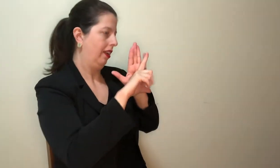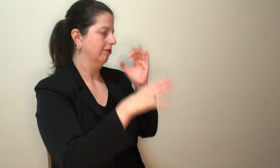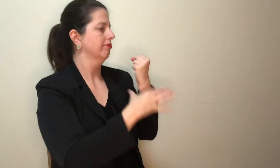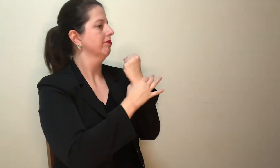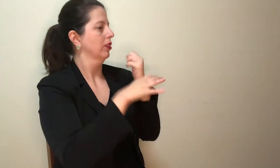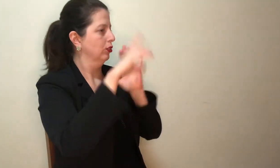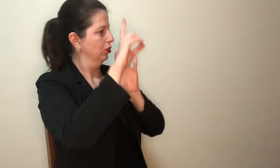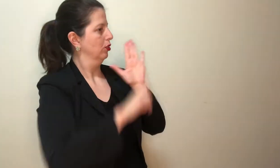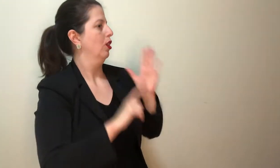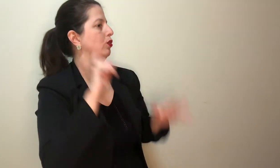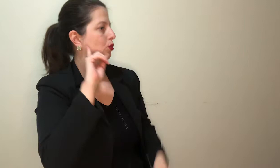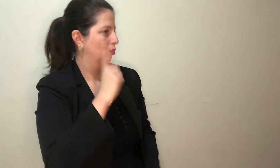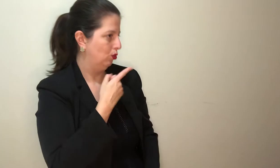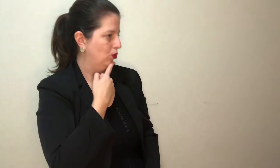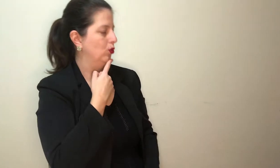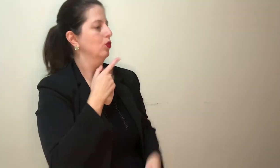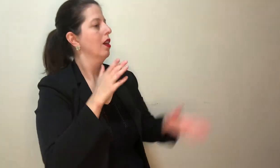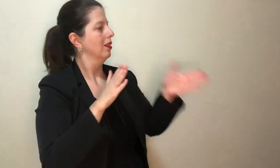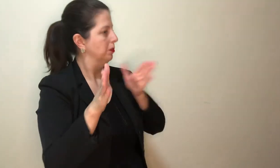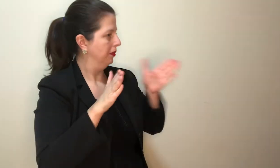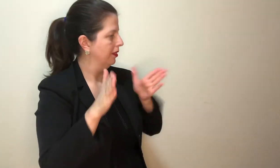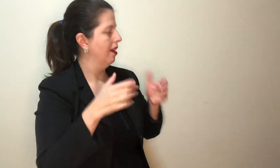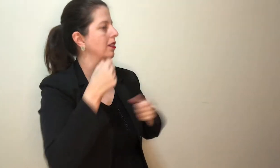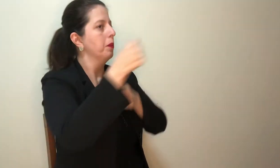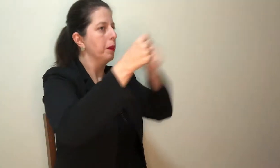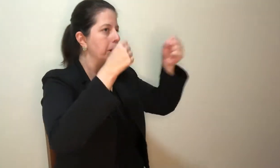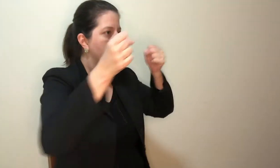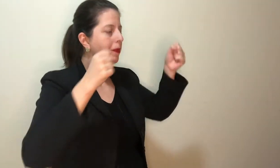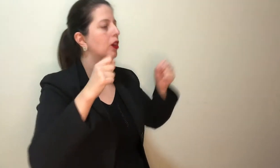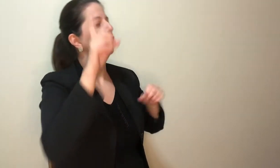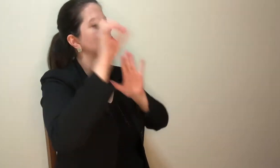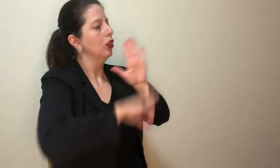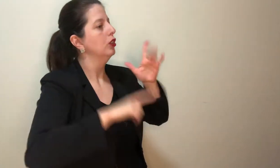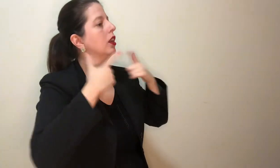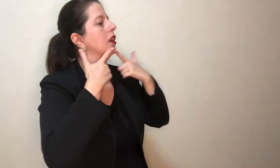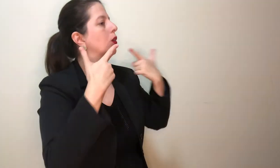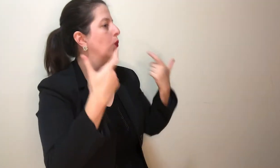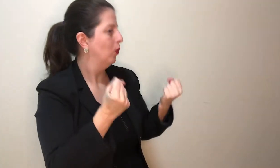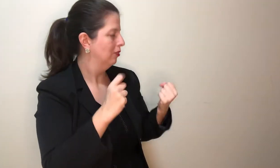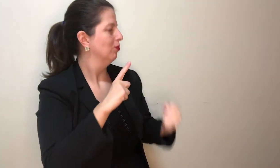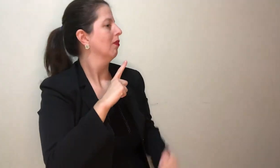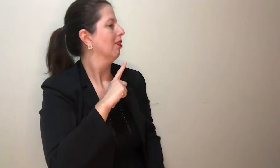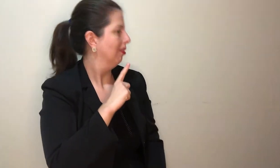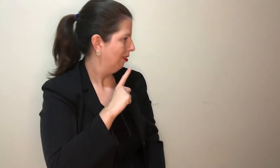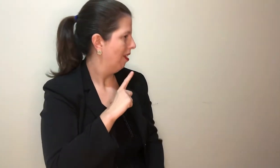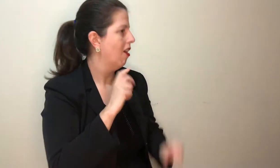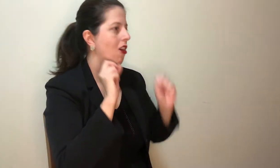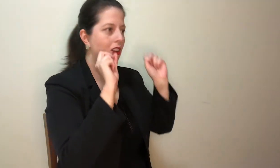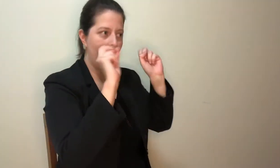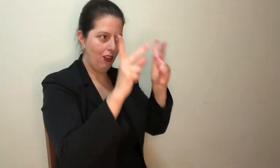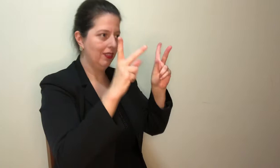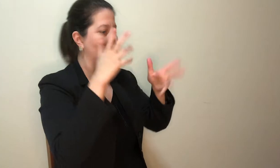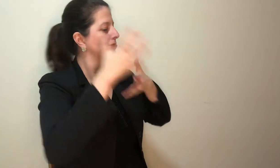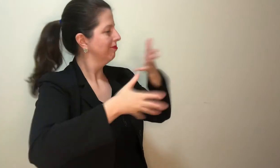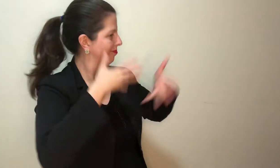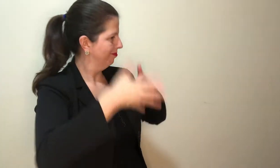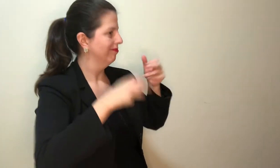assegura esse direito ao surdo de acessibilidade, esse direito linguístico. Temos a Libras em vários locais, mas